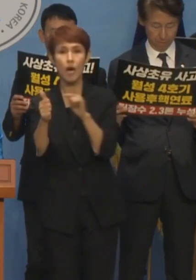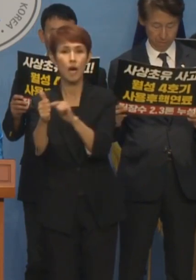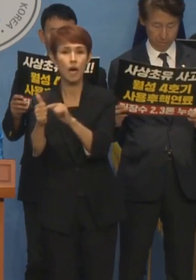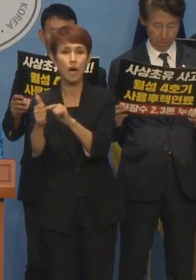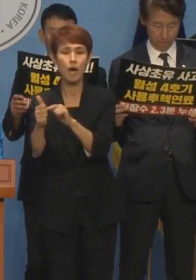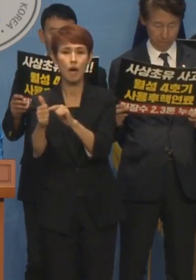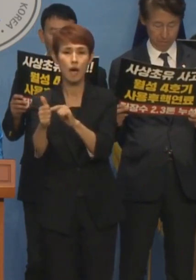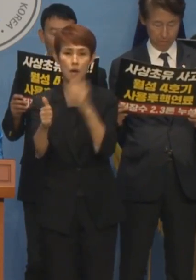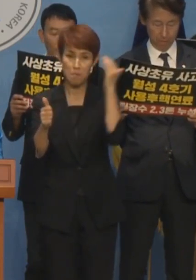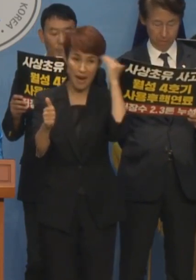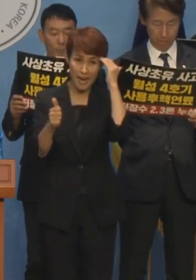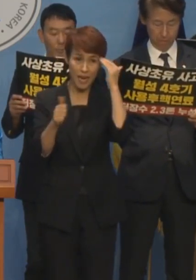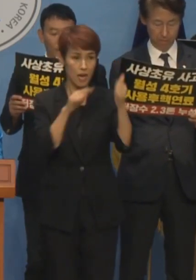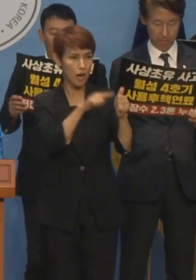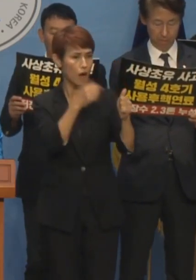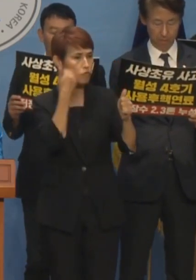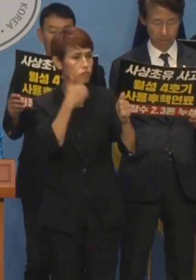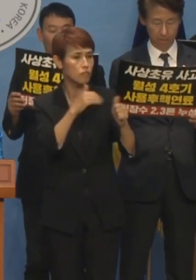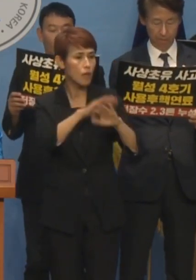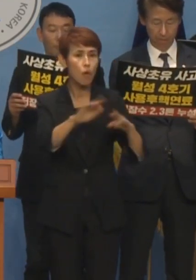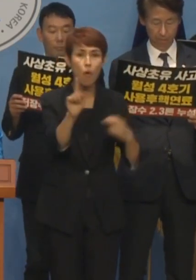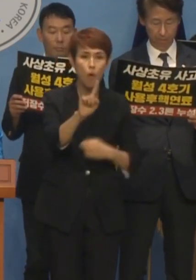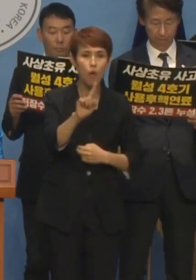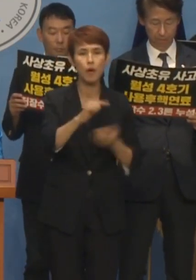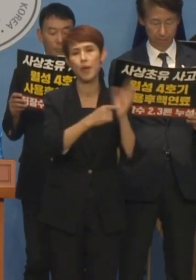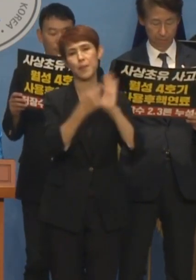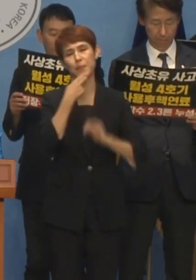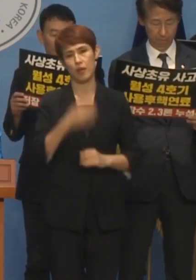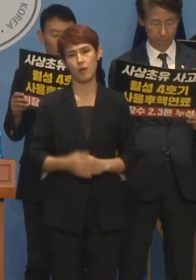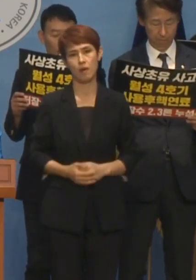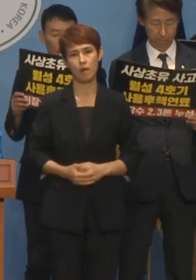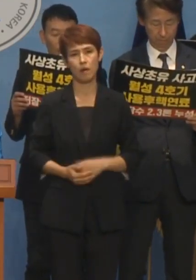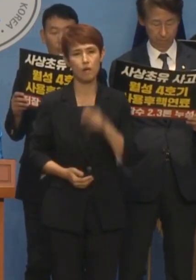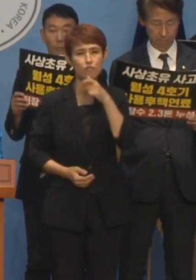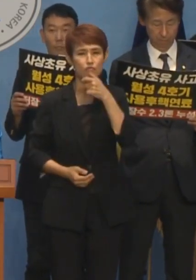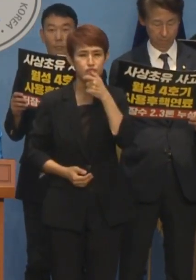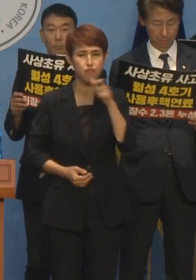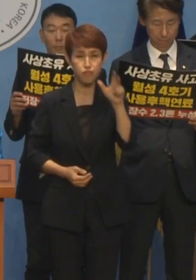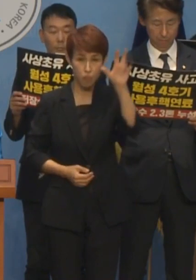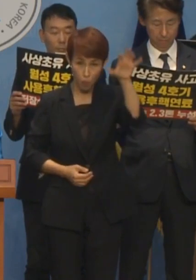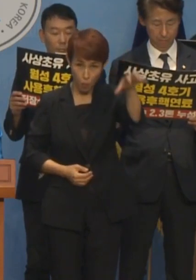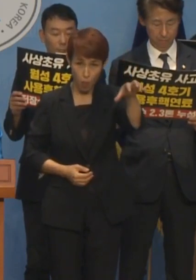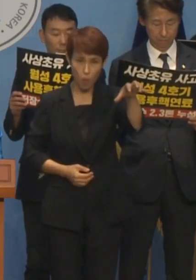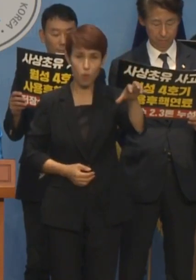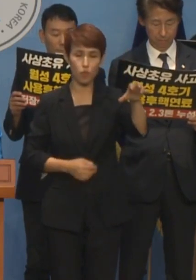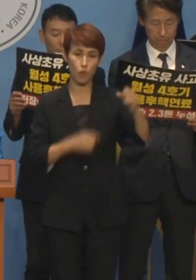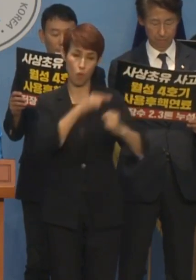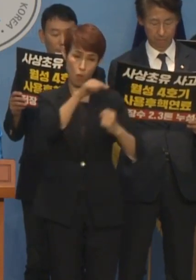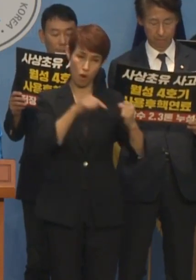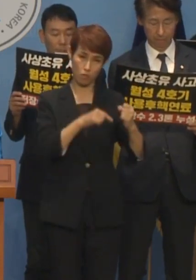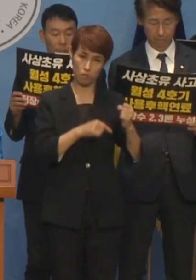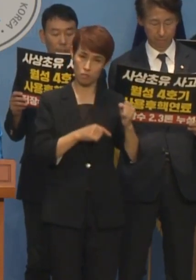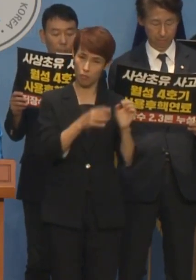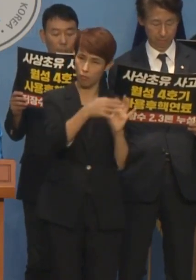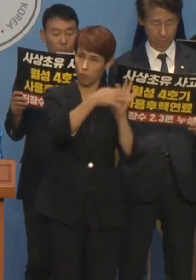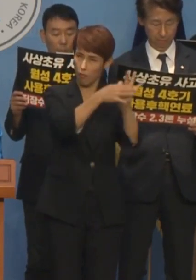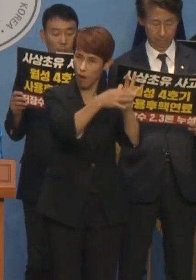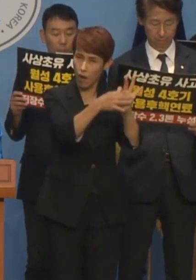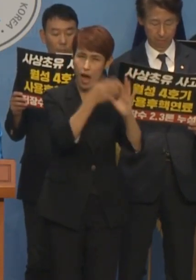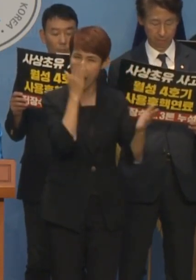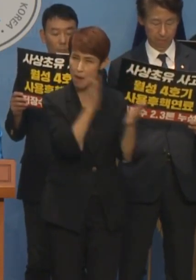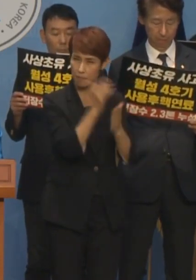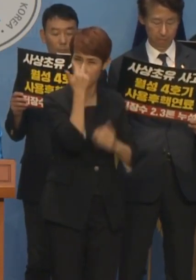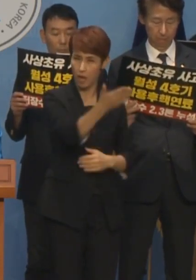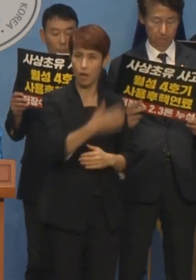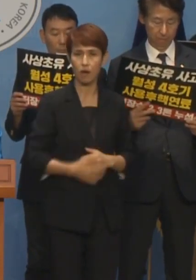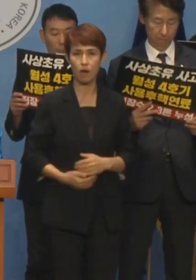조치했는지 알려진 내용이 없습니다. 한수원과 원안위는 한 몸입니까? 조사